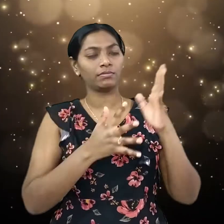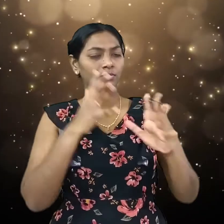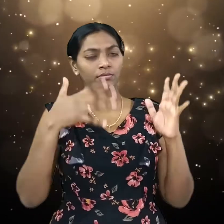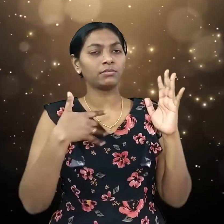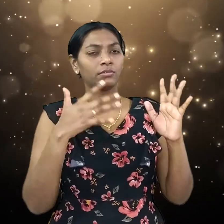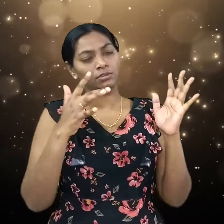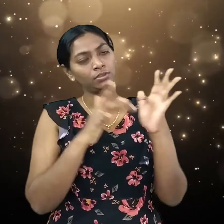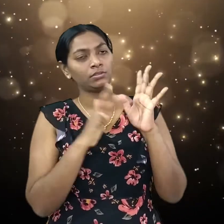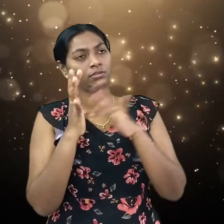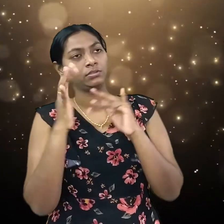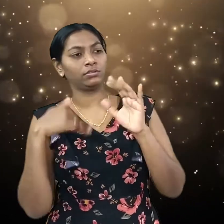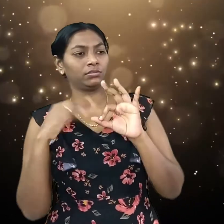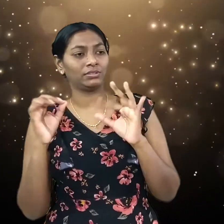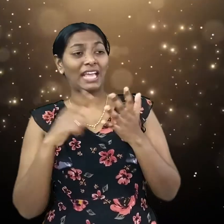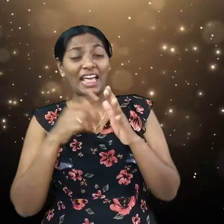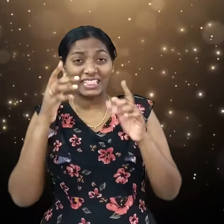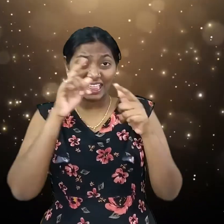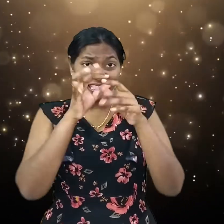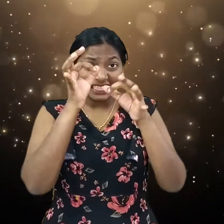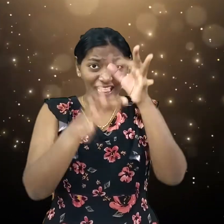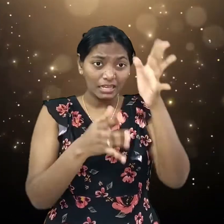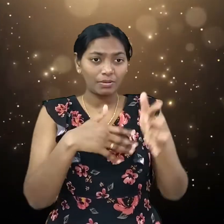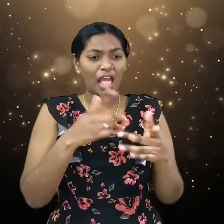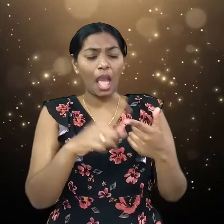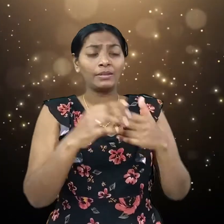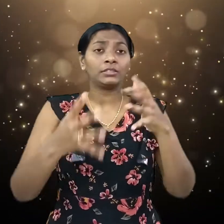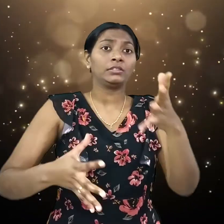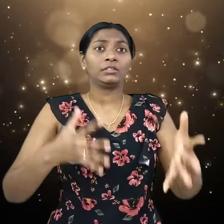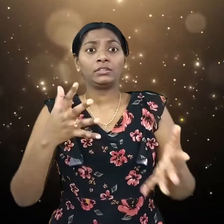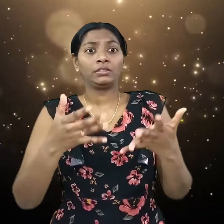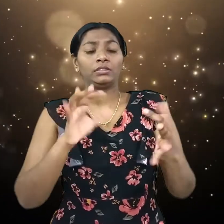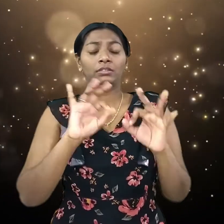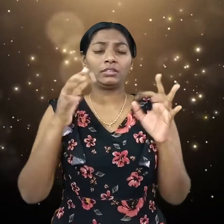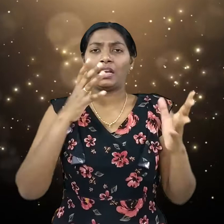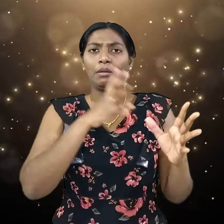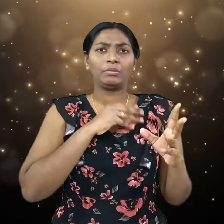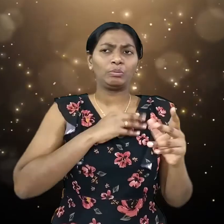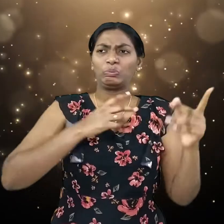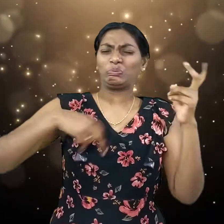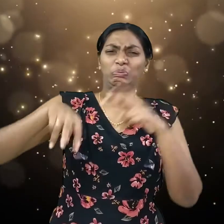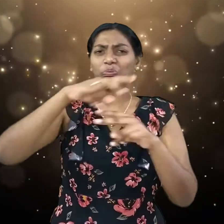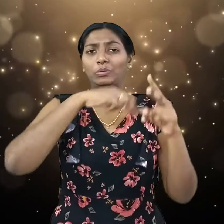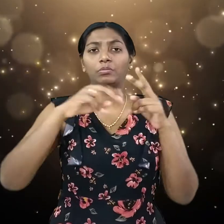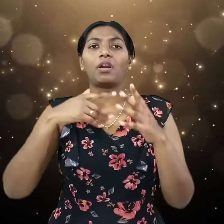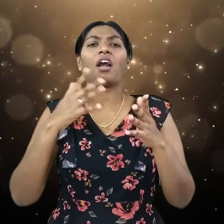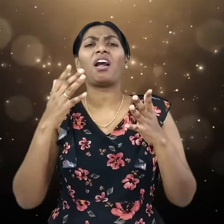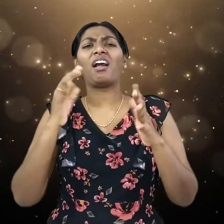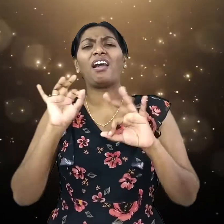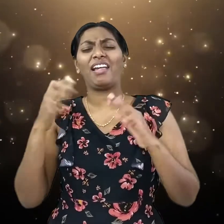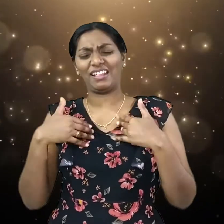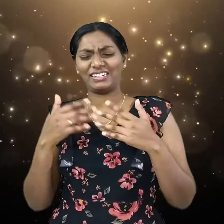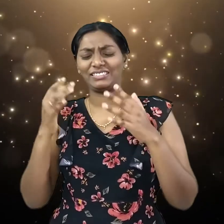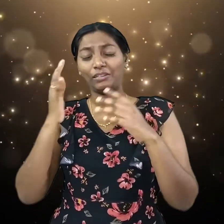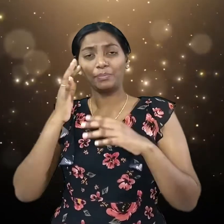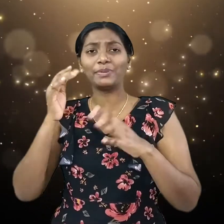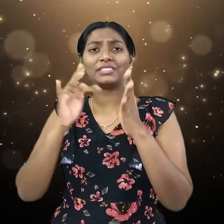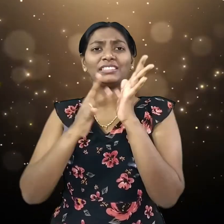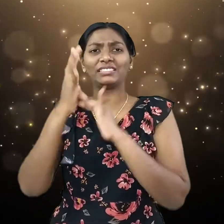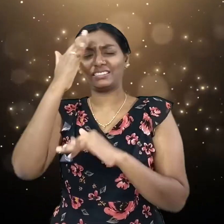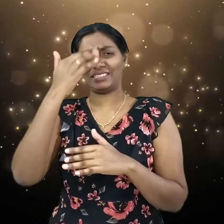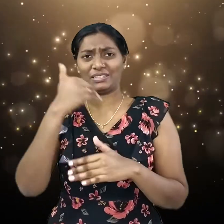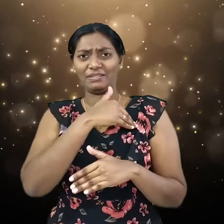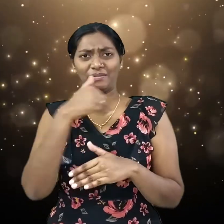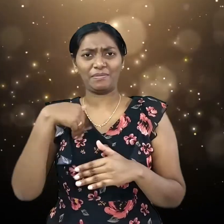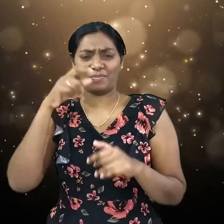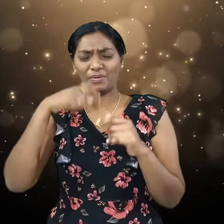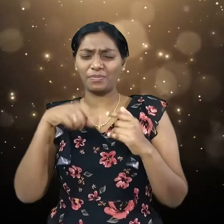में ऐसी अफरा तफरी मची हुई, सब भागने पर तुले हुए। प्रेज द लॉर्ड, क्योंकि नीचे हम और आप जाग गए। प्रेज द लॉर्ड, हालेलुया। उन्हें नहीं